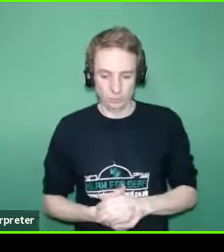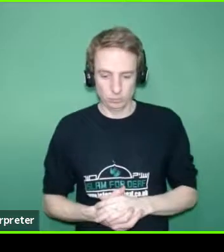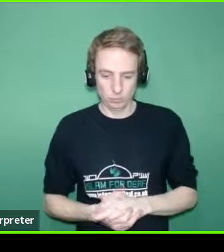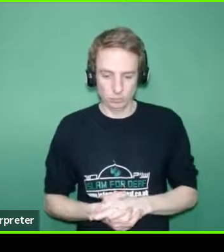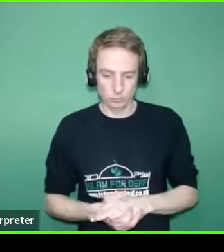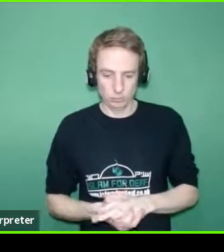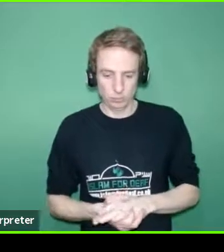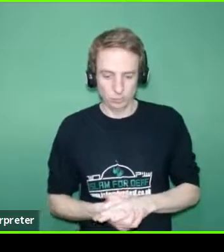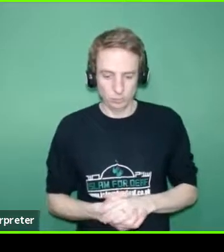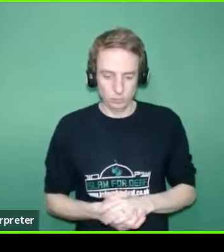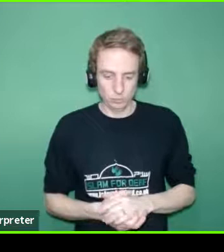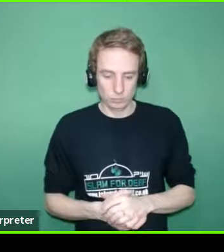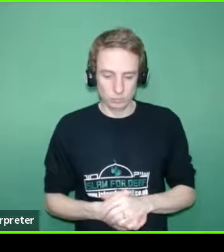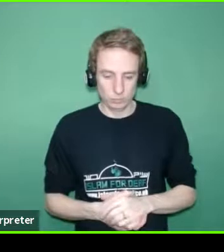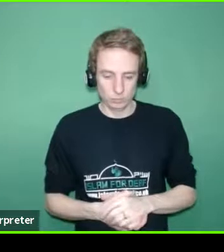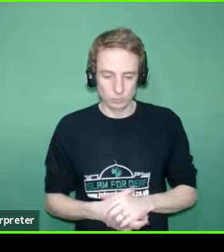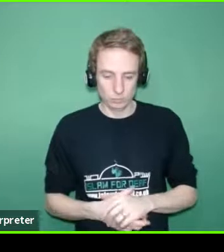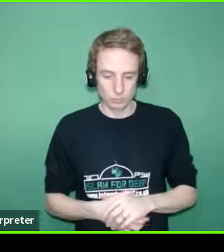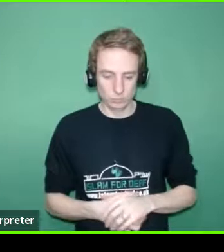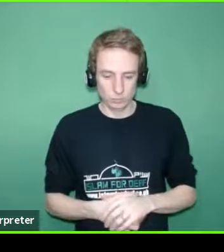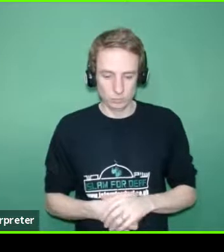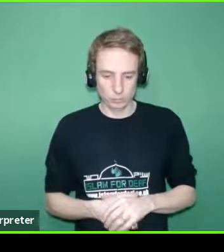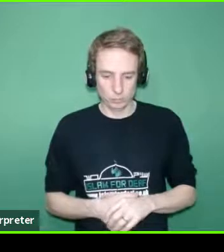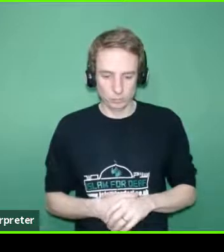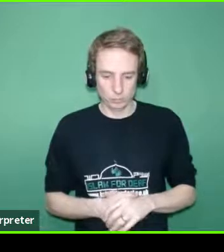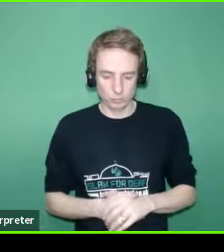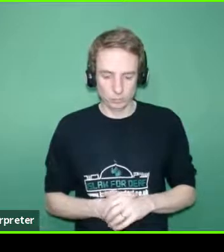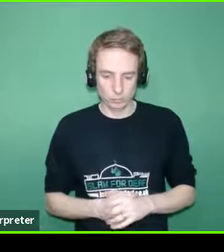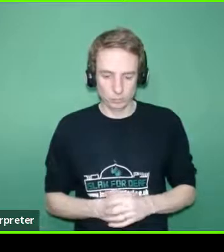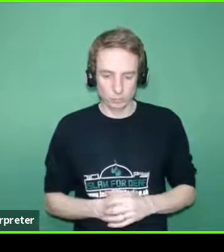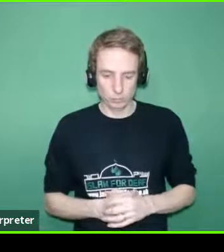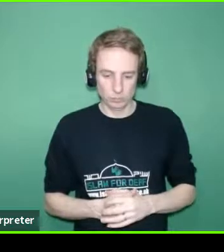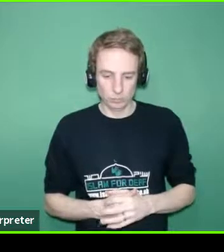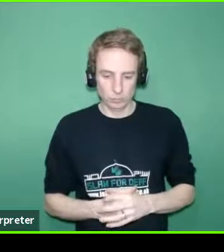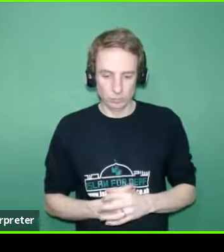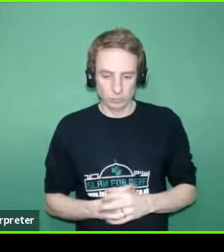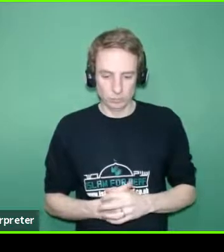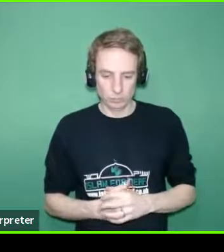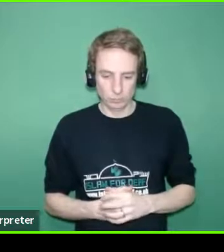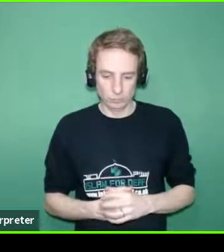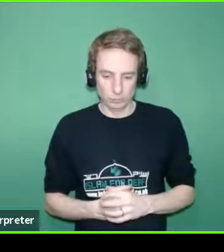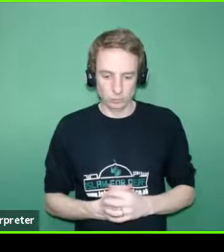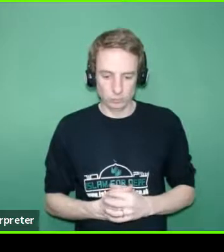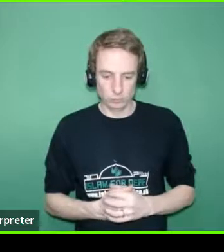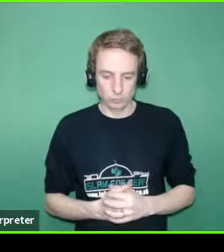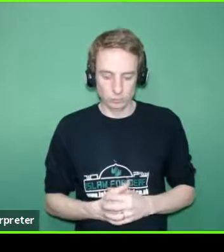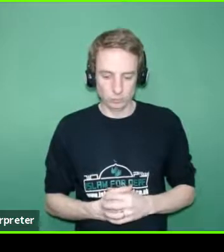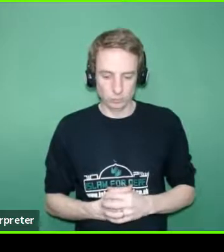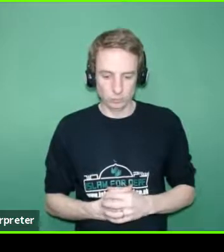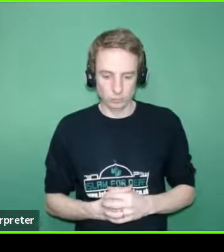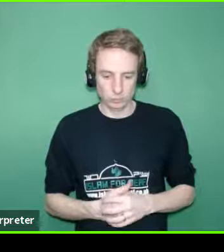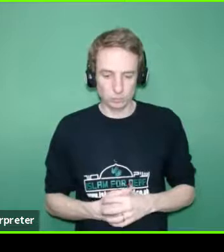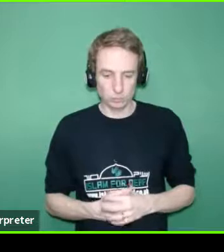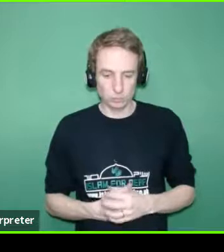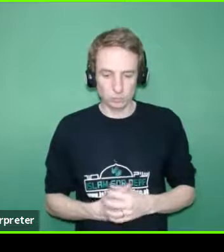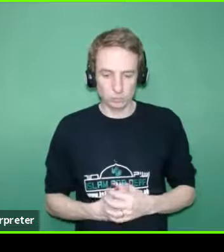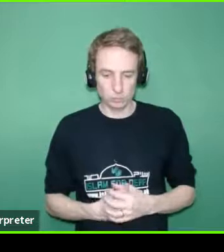4 حرم، 3 متواليات متتالية وراء بعض،